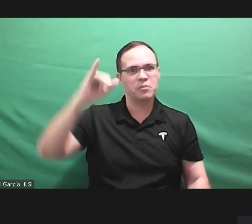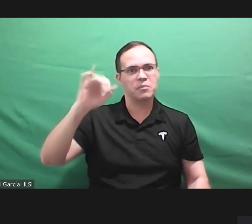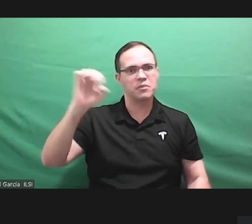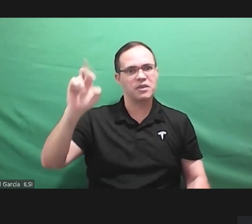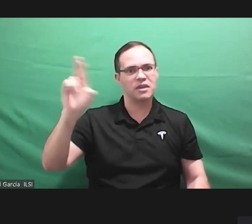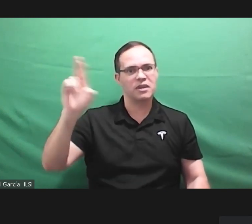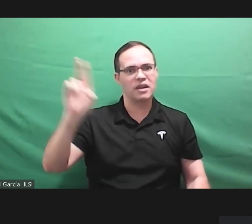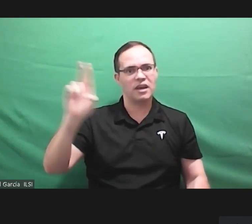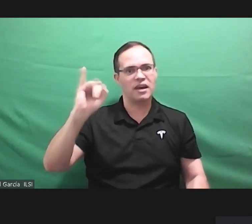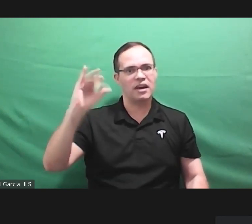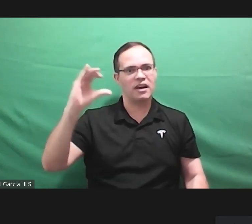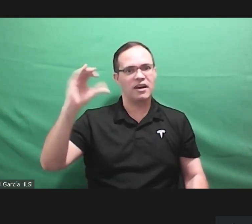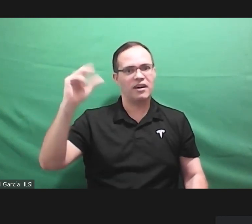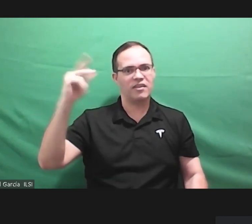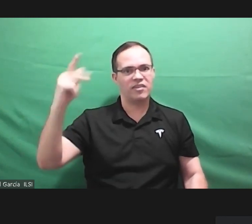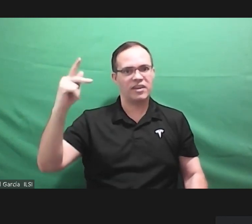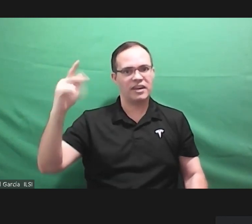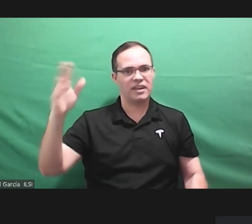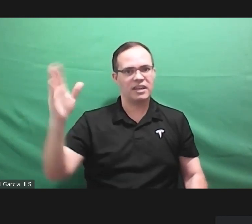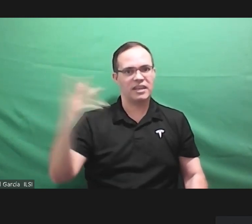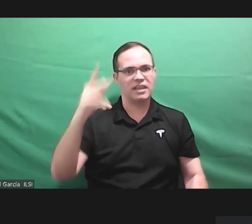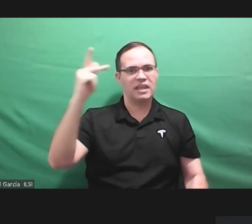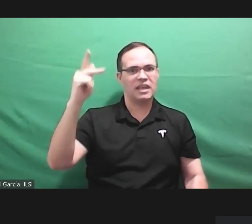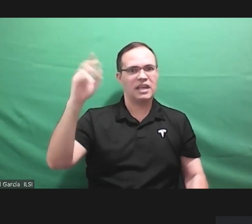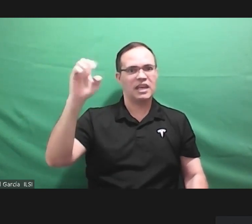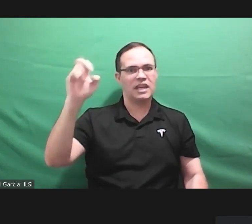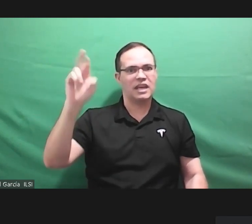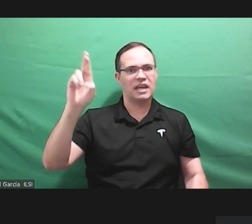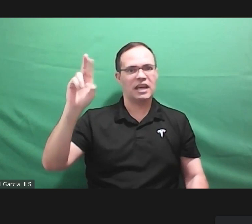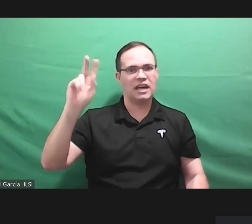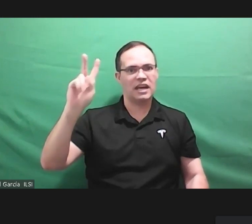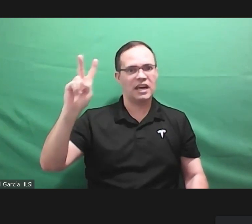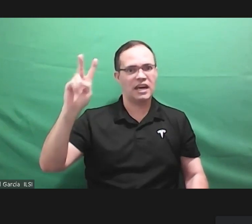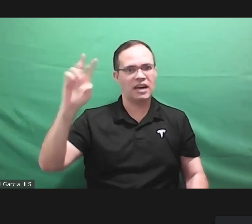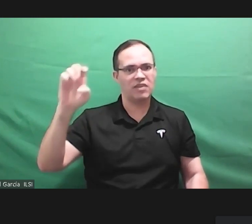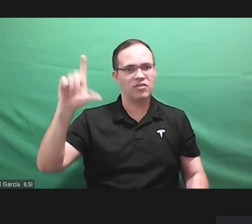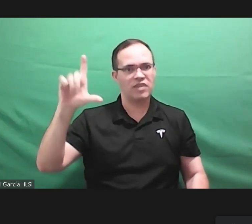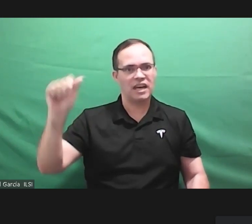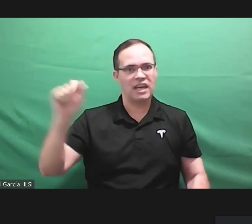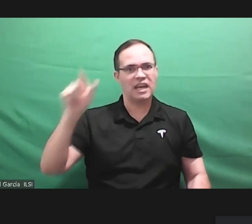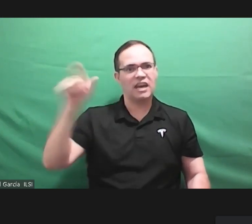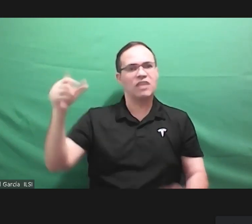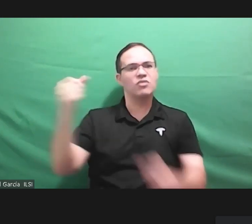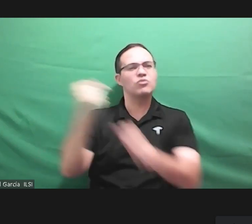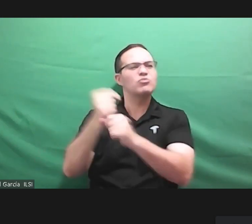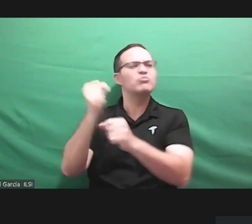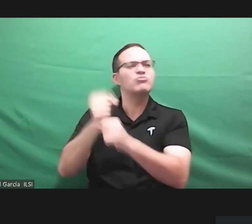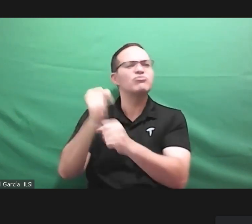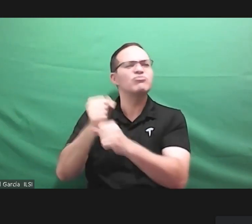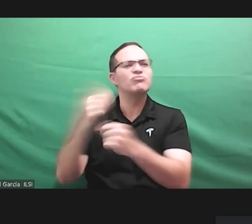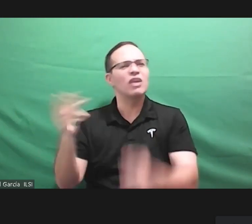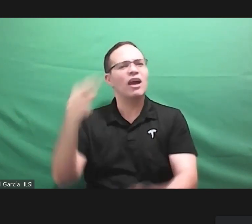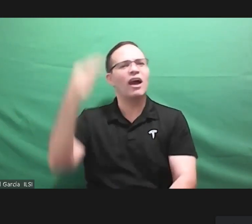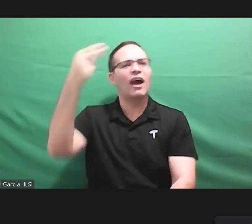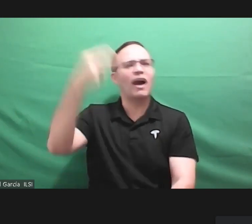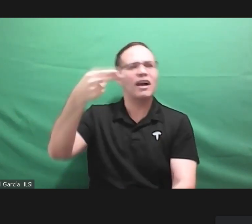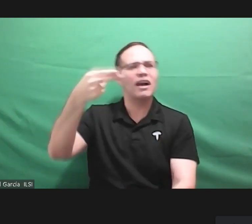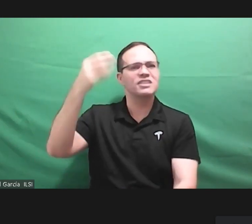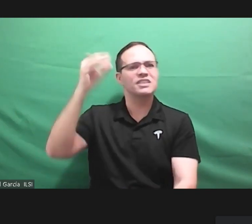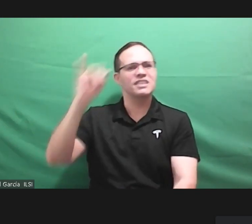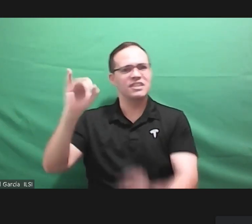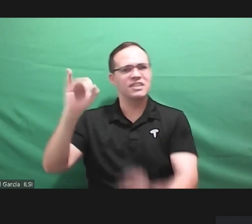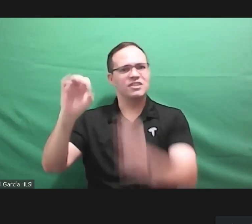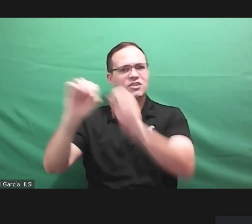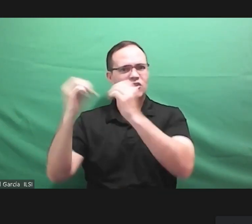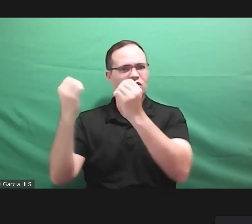bien. Él trabaja, sí, él trabaja en Humanity and Inclusion. Él es el gerente de